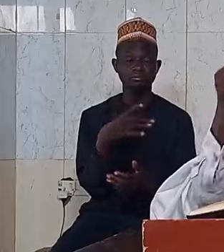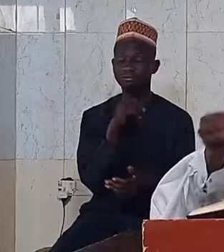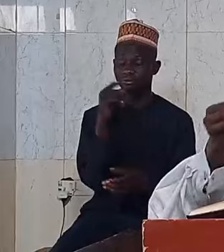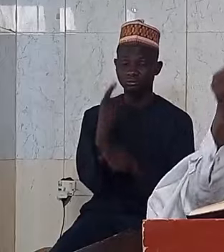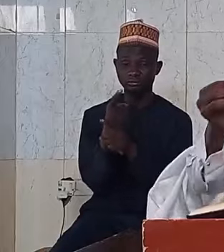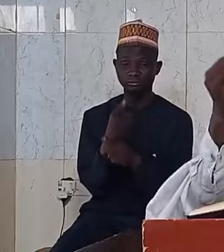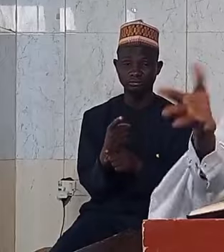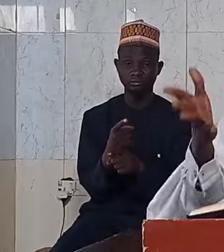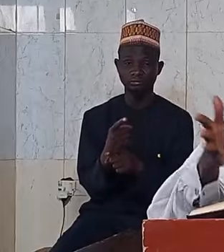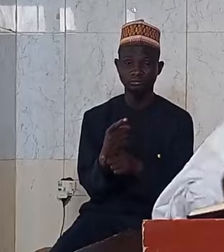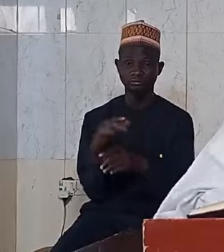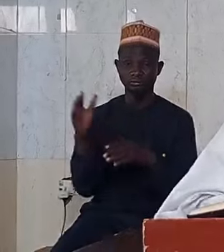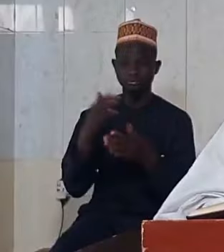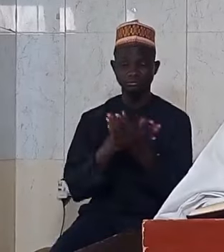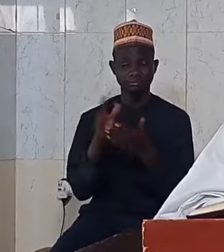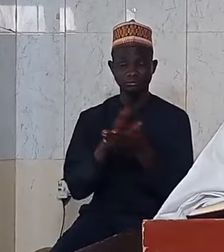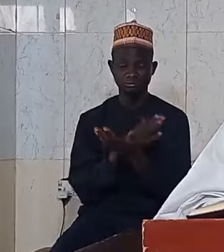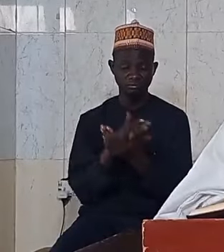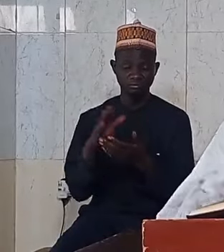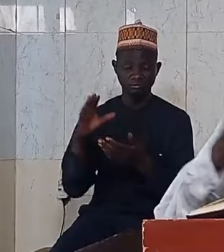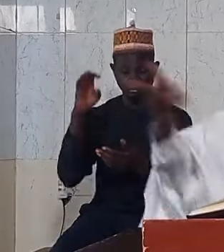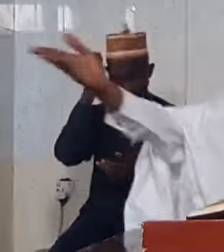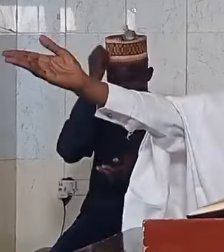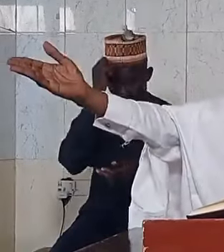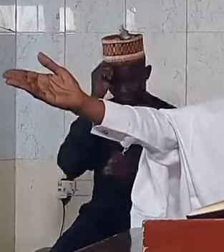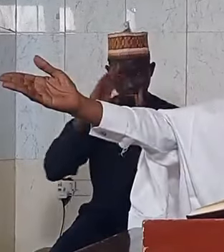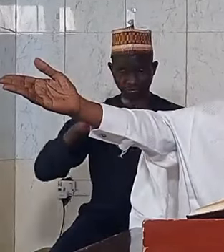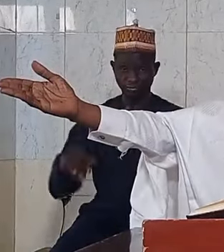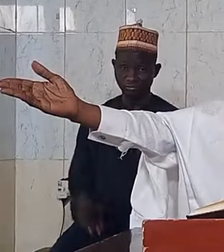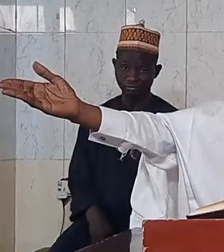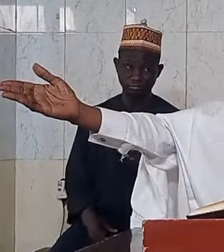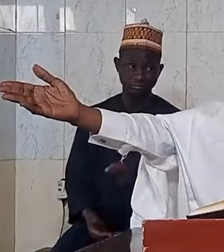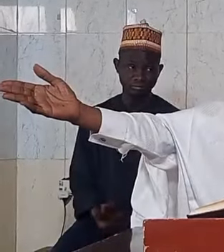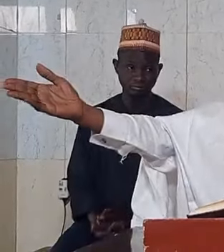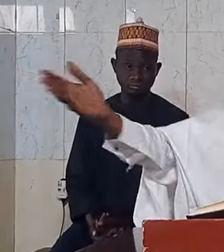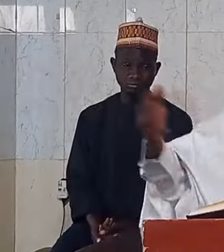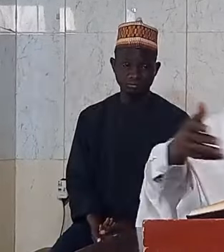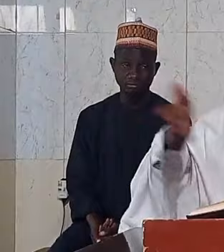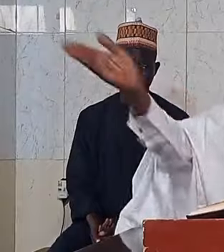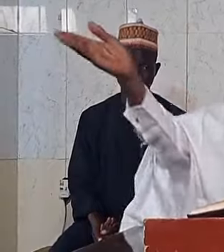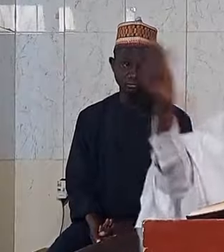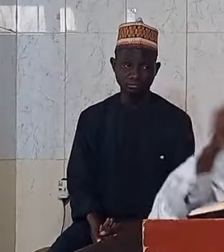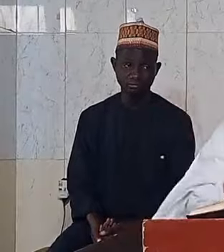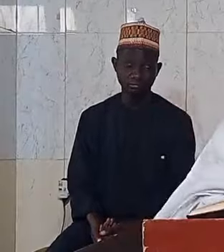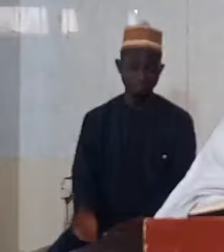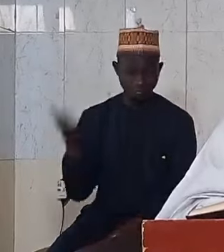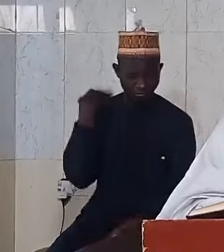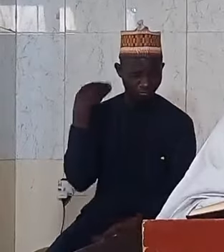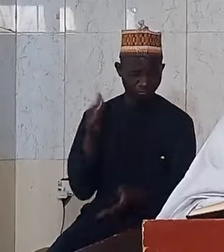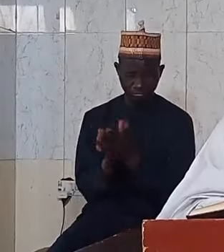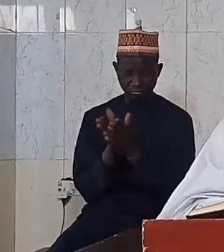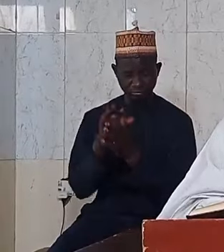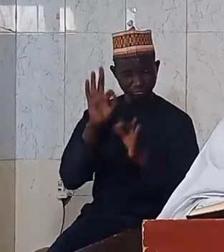ce ta fada sarakuna ai mun karanta wannan a littafin kashfu shubuhat ko in watanni da suka